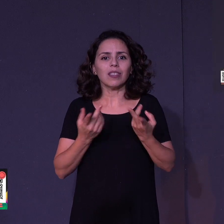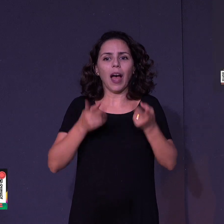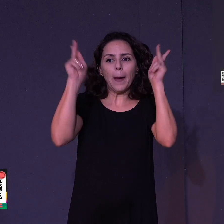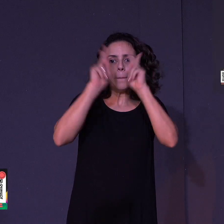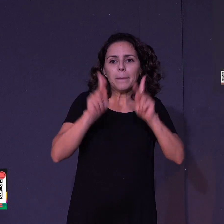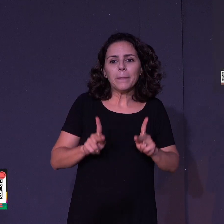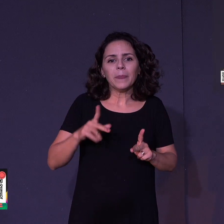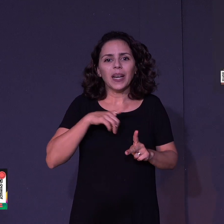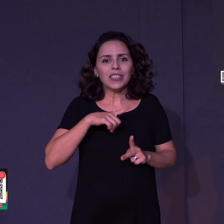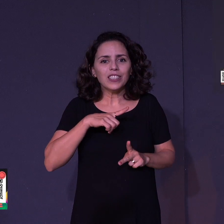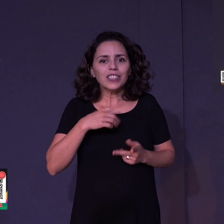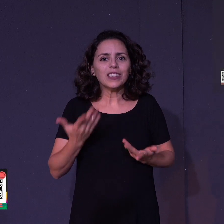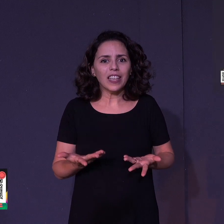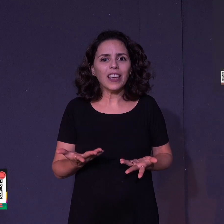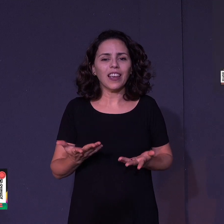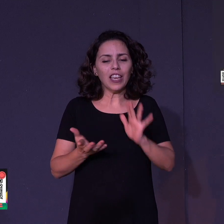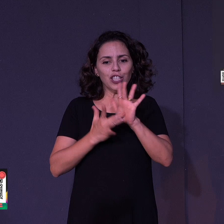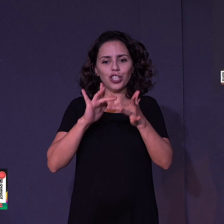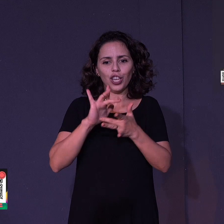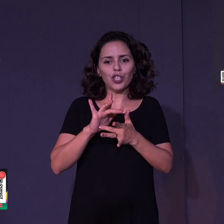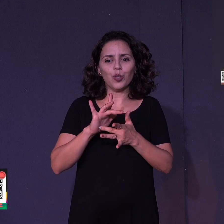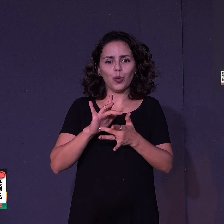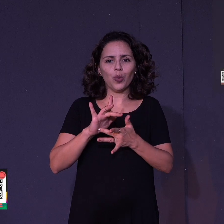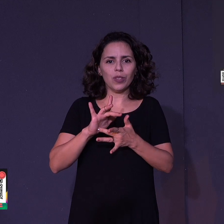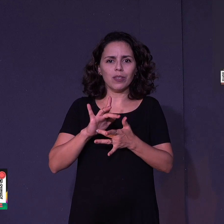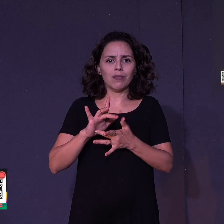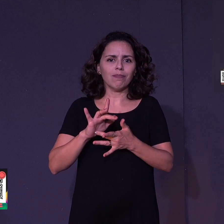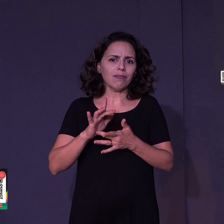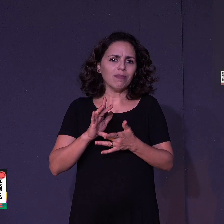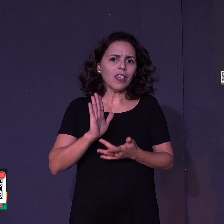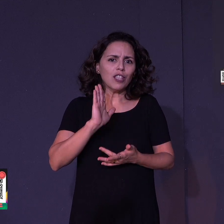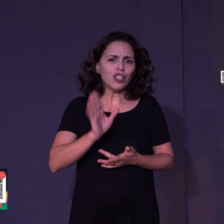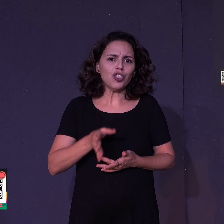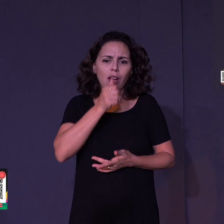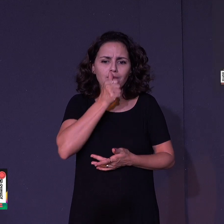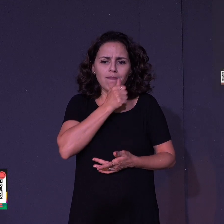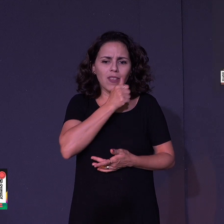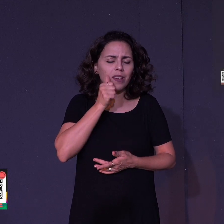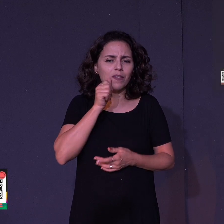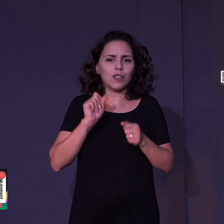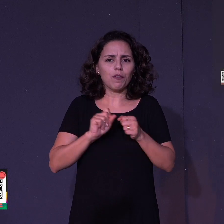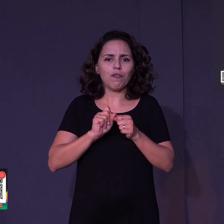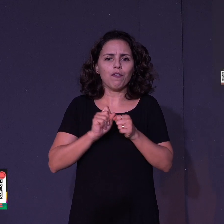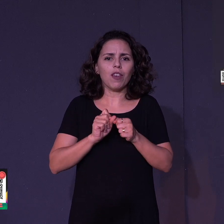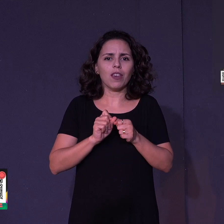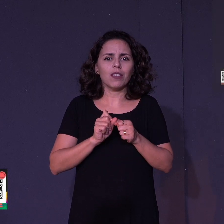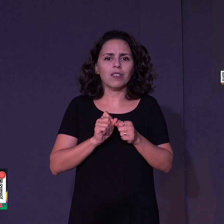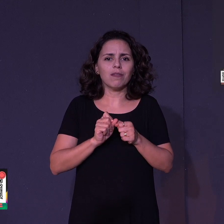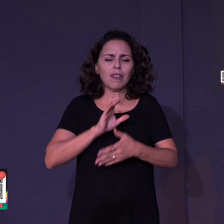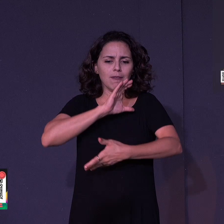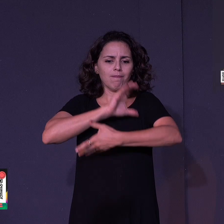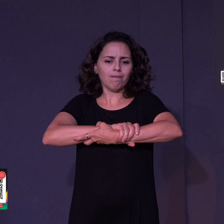em prática por meio da redenção de Cristo, por meio da sua entrega na cruz, é uma oportunidade que nós temos de reconexão com